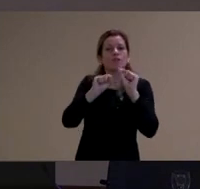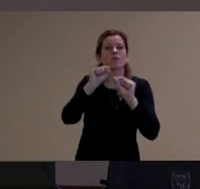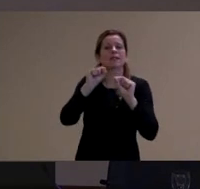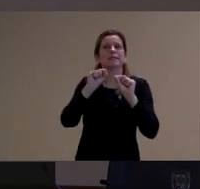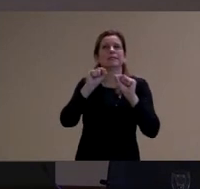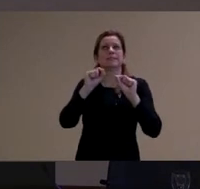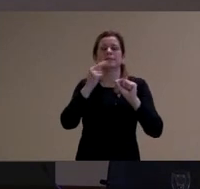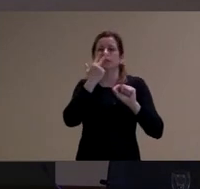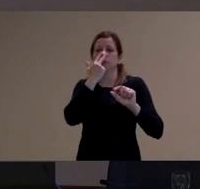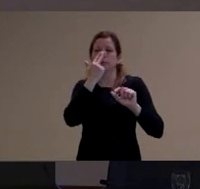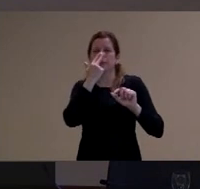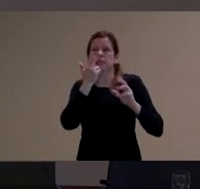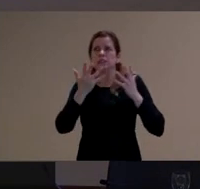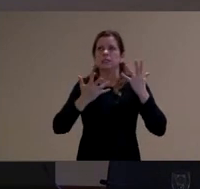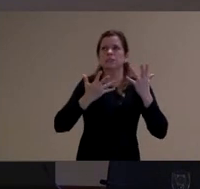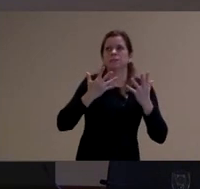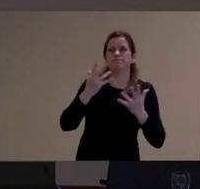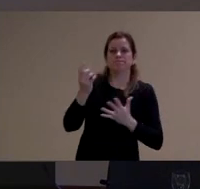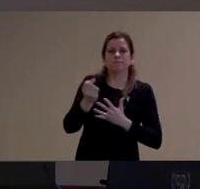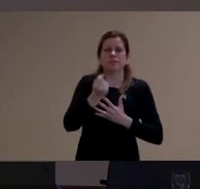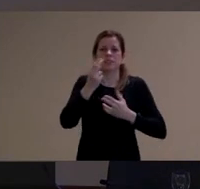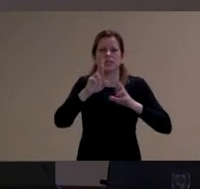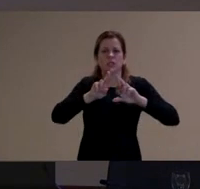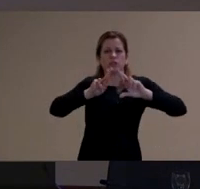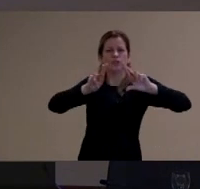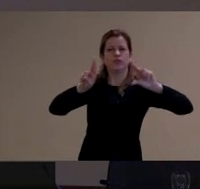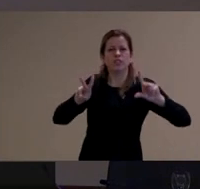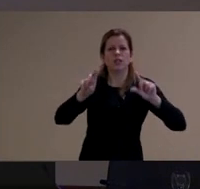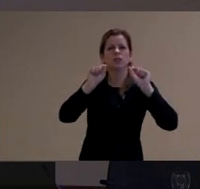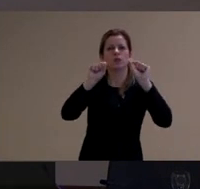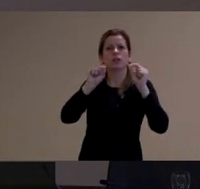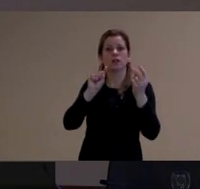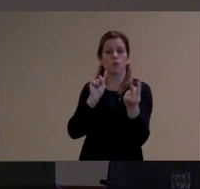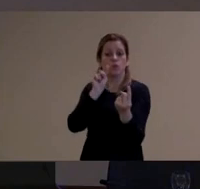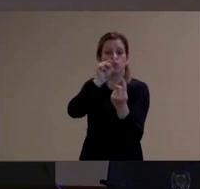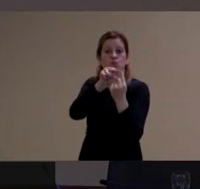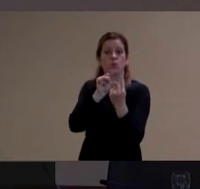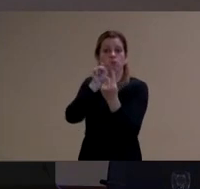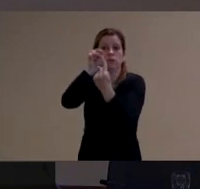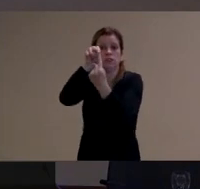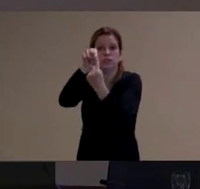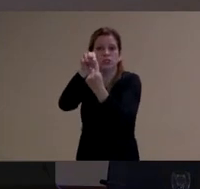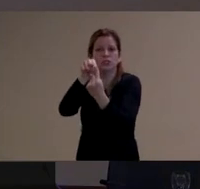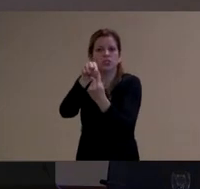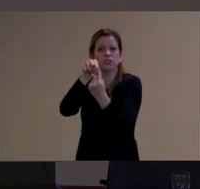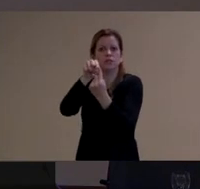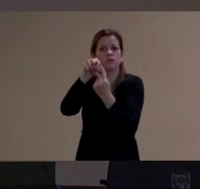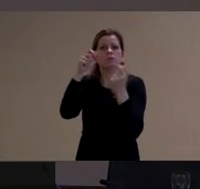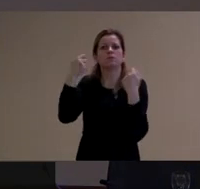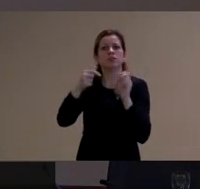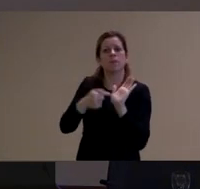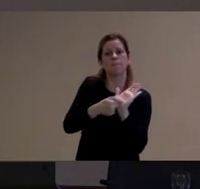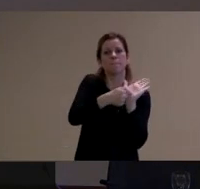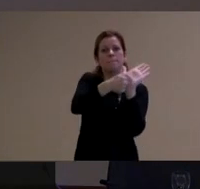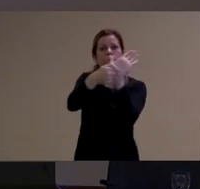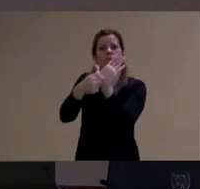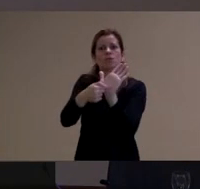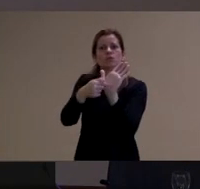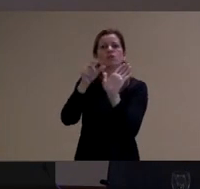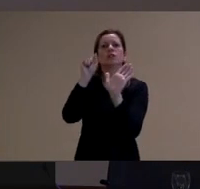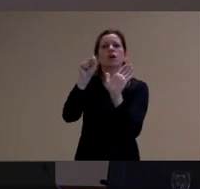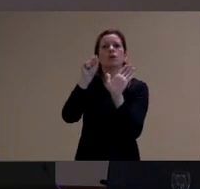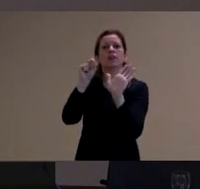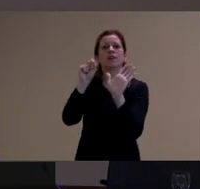contraditória quando o depois os objetivos de aprendizagem e desenvolvimento são apresentados em quadros